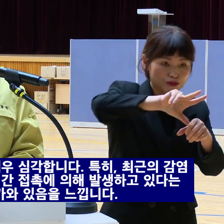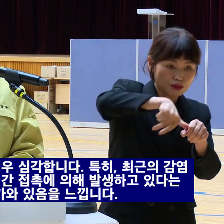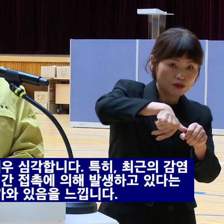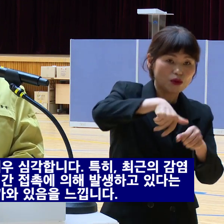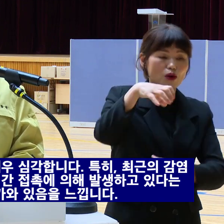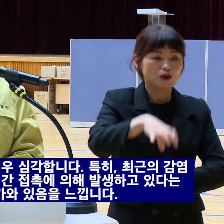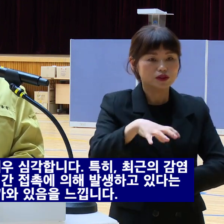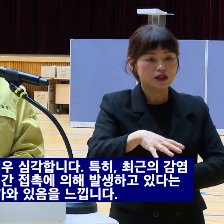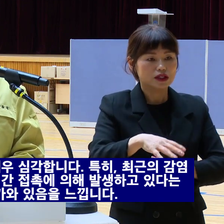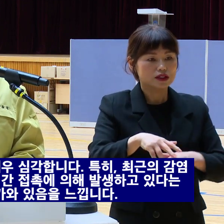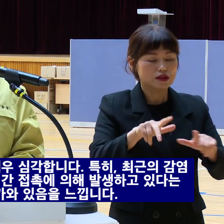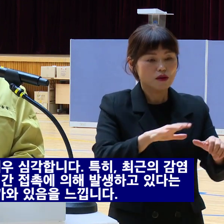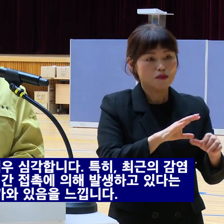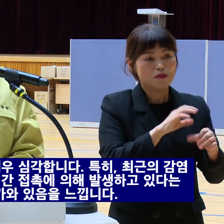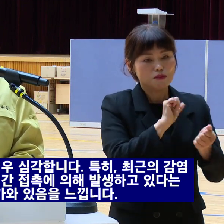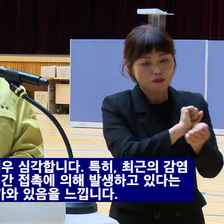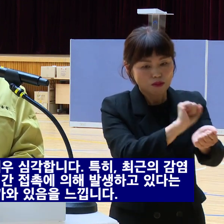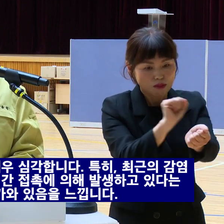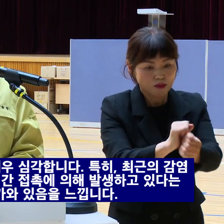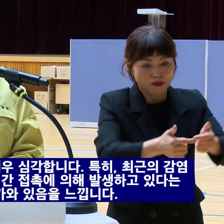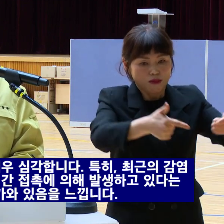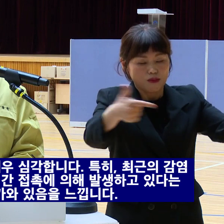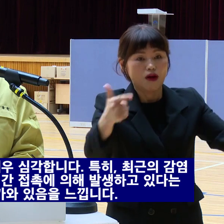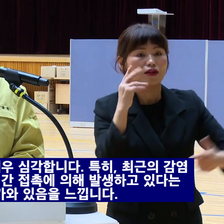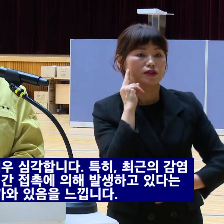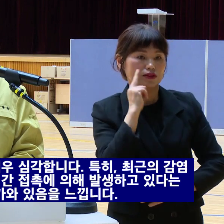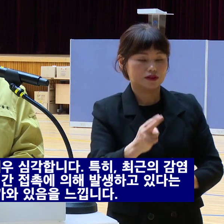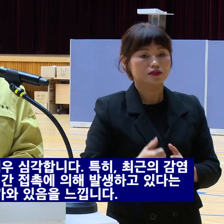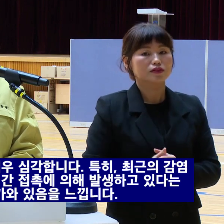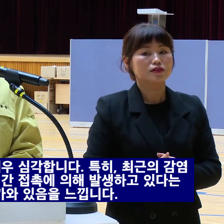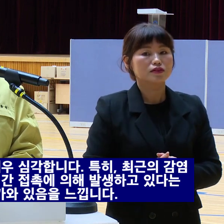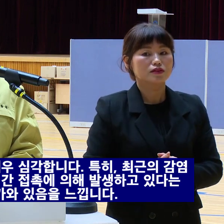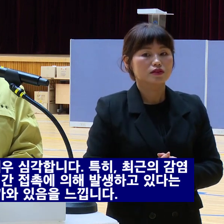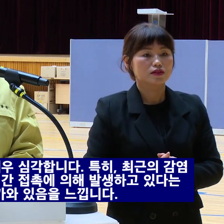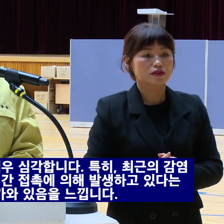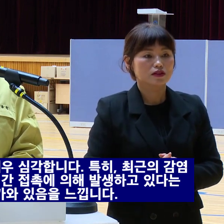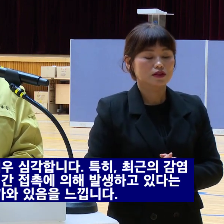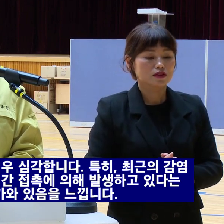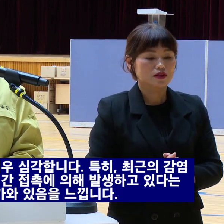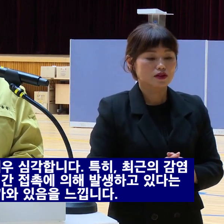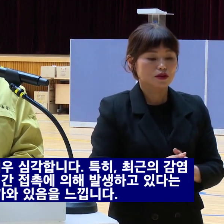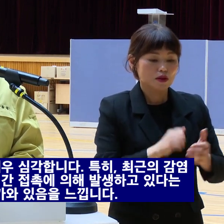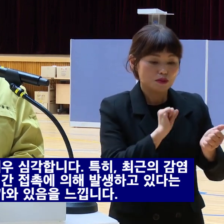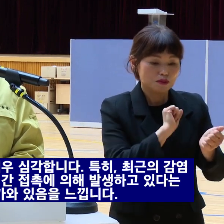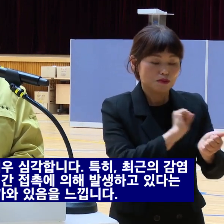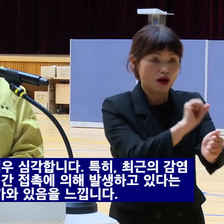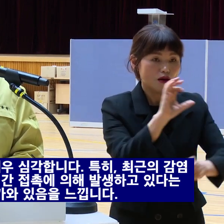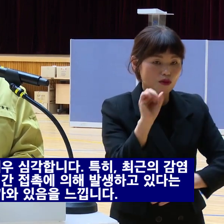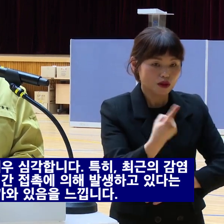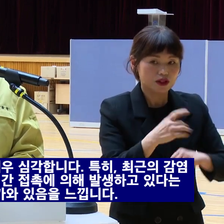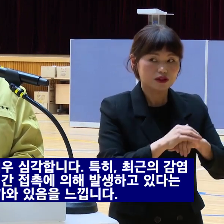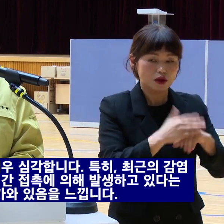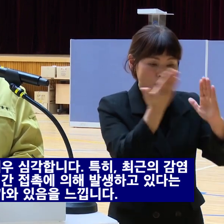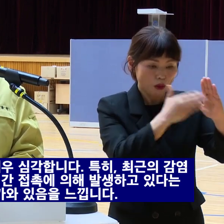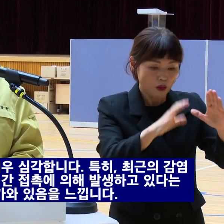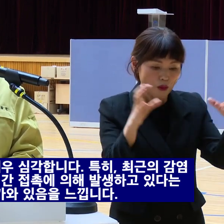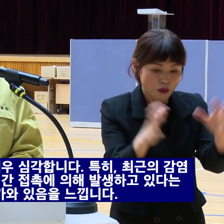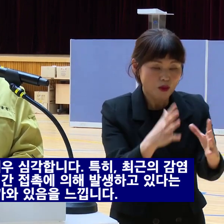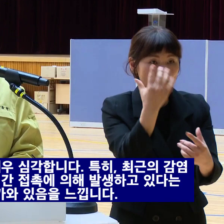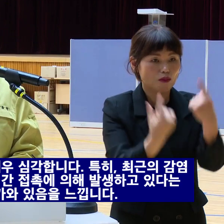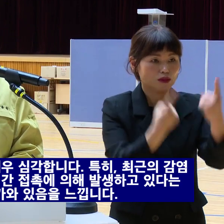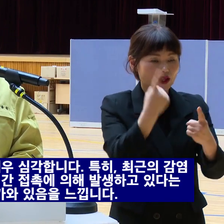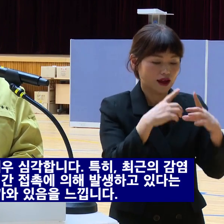특히 최근에 감염 사례가 공공장소보다는 가족 또는 지인 간 접촉에 의해 발생하고 있다는